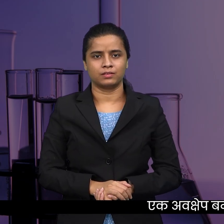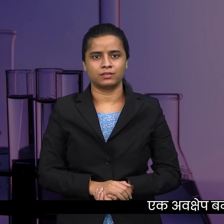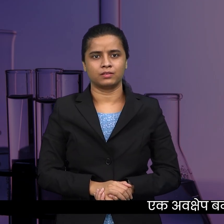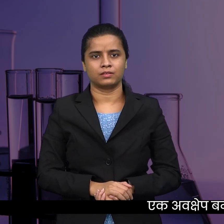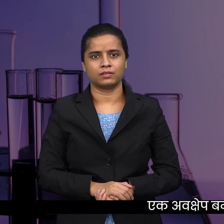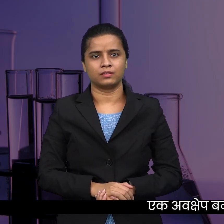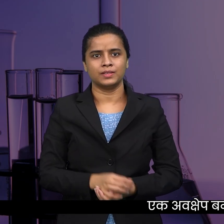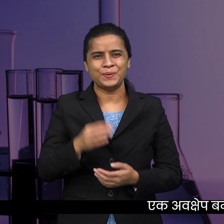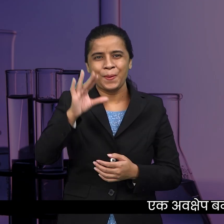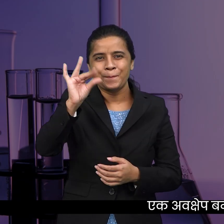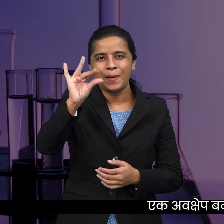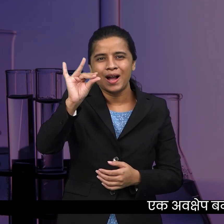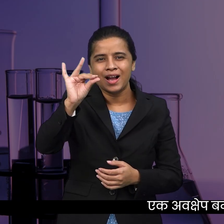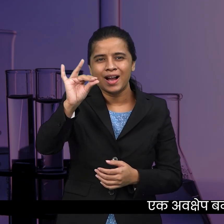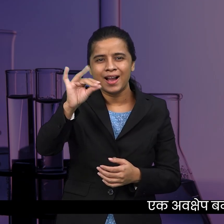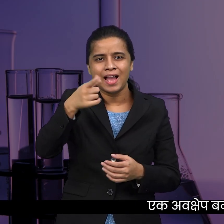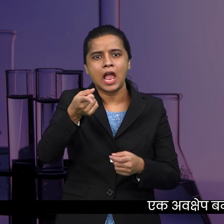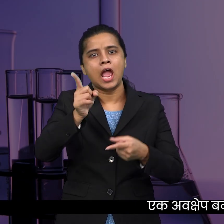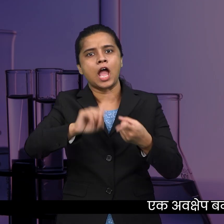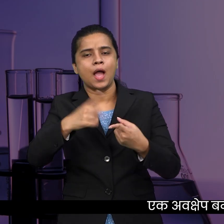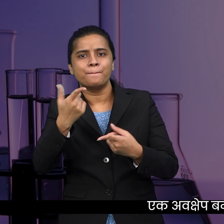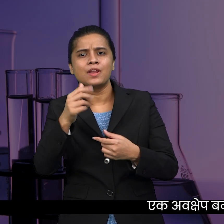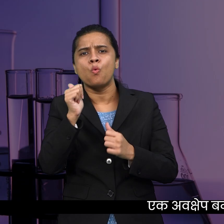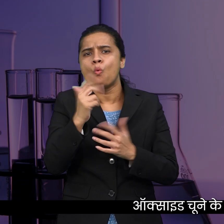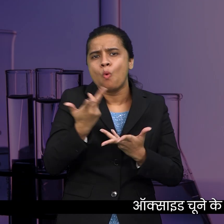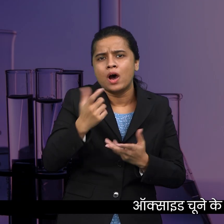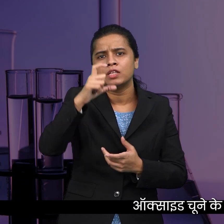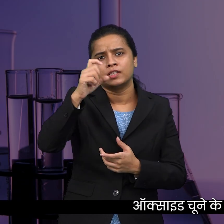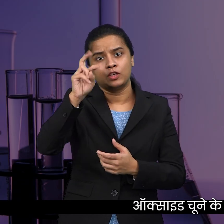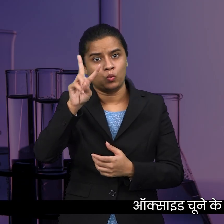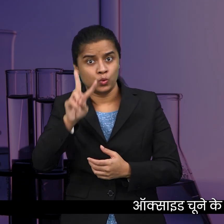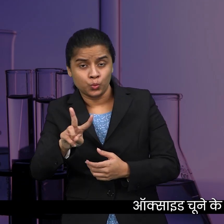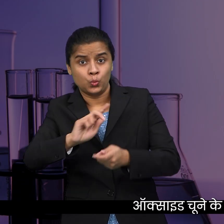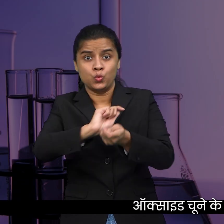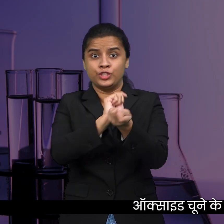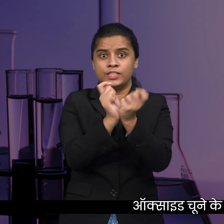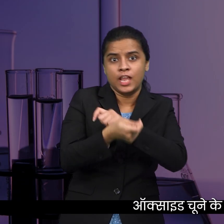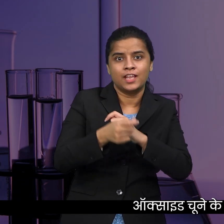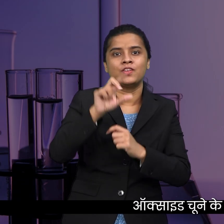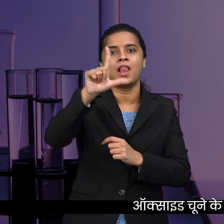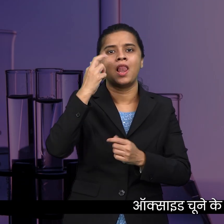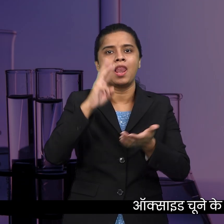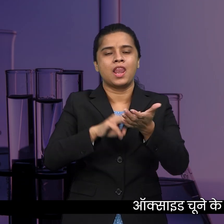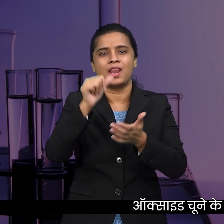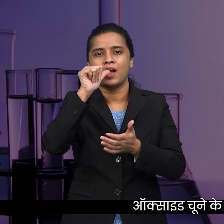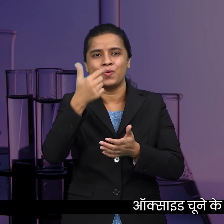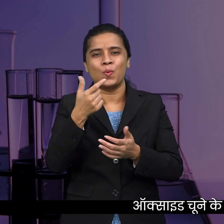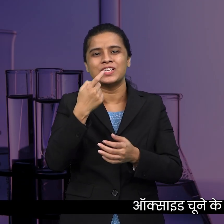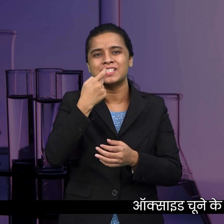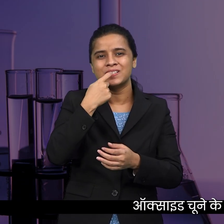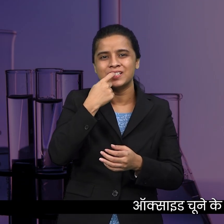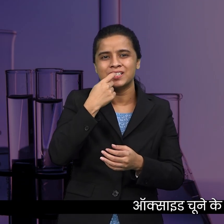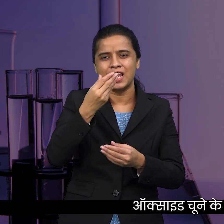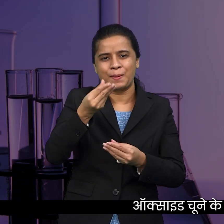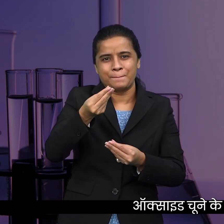एक अवक्षेप बनता है क्योंकि कार्बन हाइड्रोक्साइड चूने के पानी को दूधिया बना देता